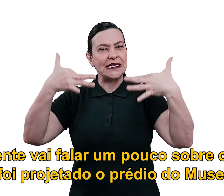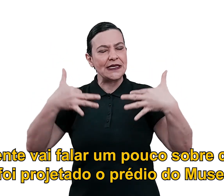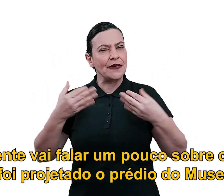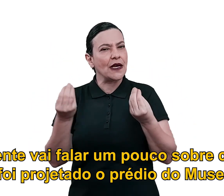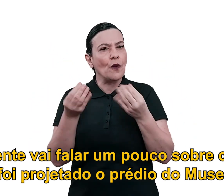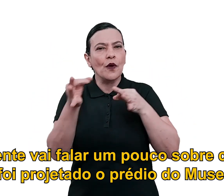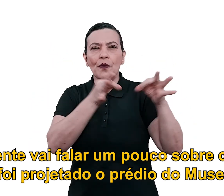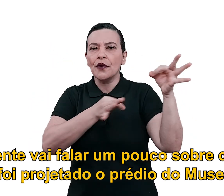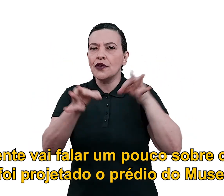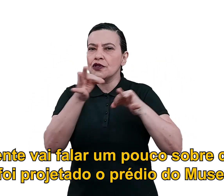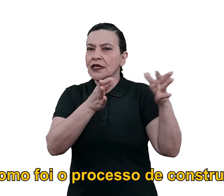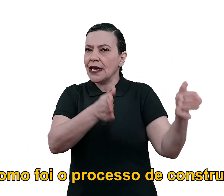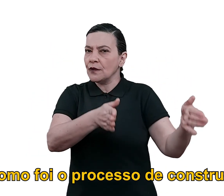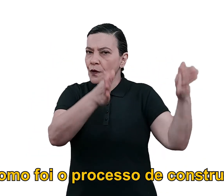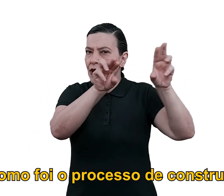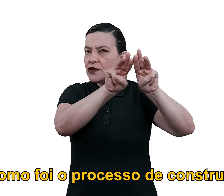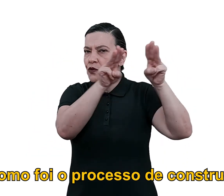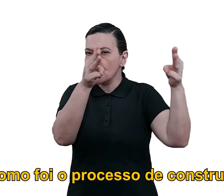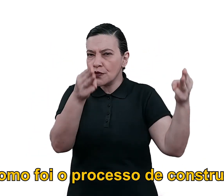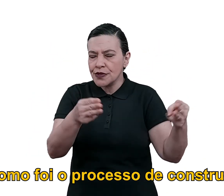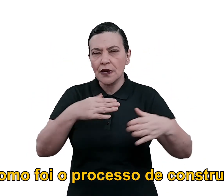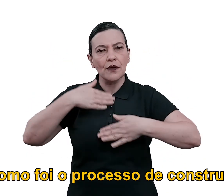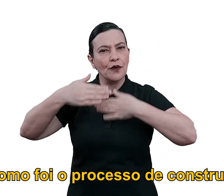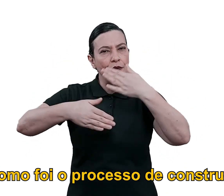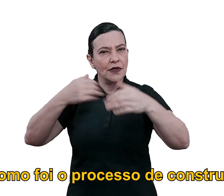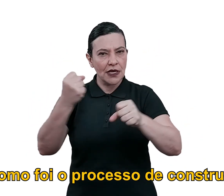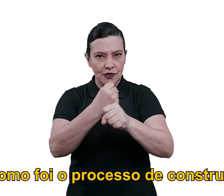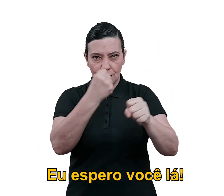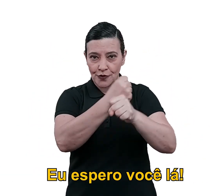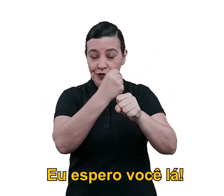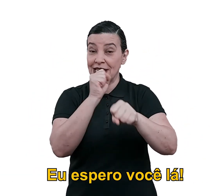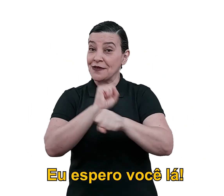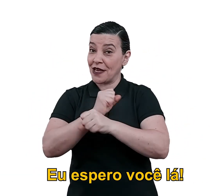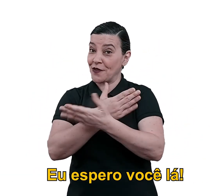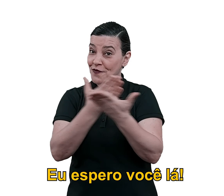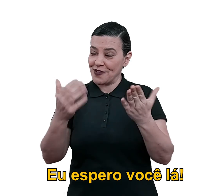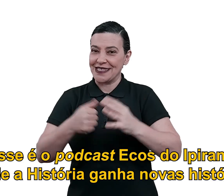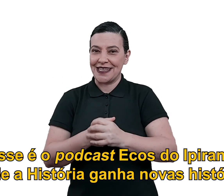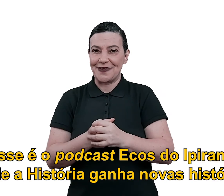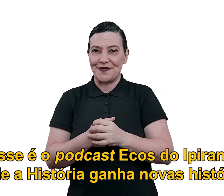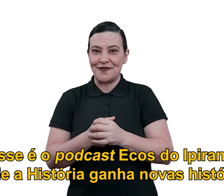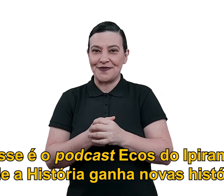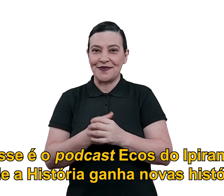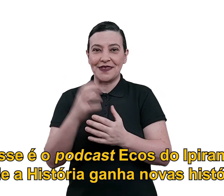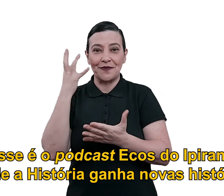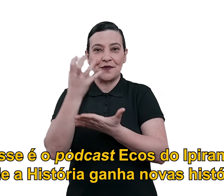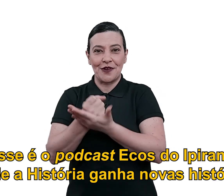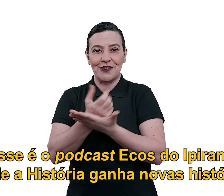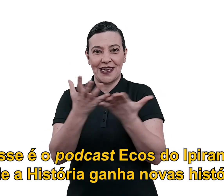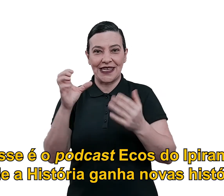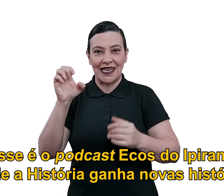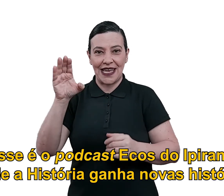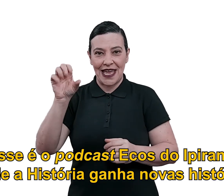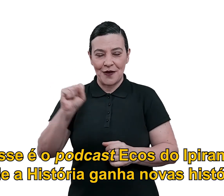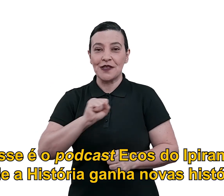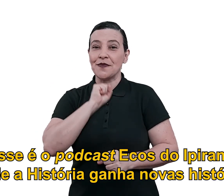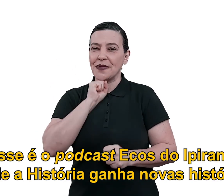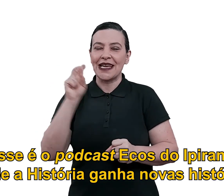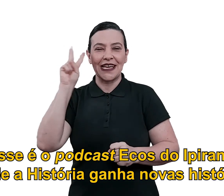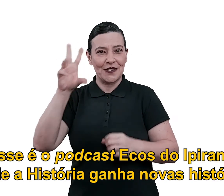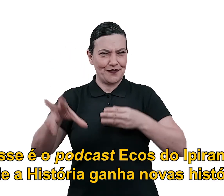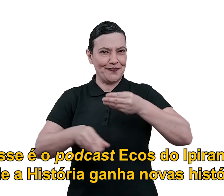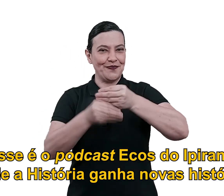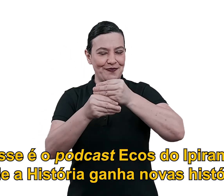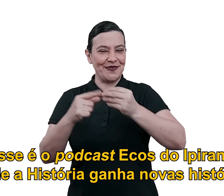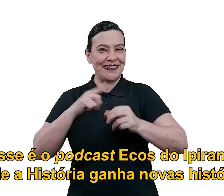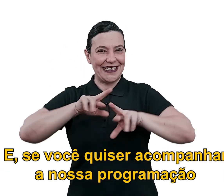como foi projetado o prédio do museu e como que foi o processo de construção. E eu espero você lá. Esse é o podcast Ecos do Ipiranga, onde a